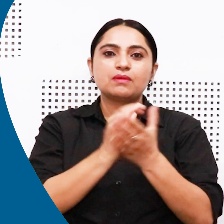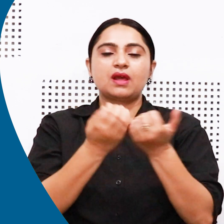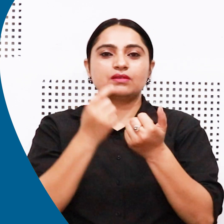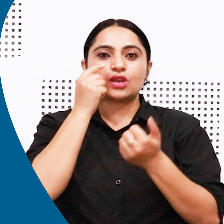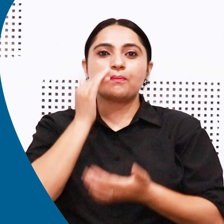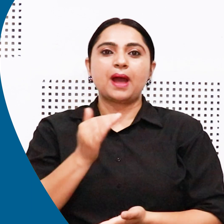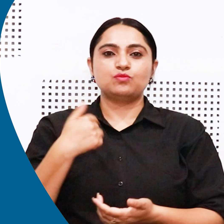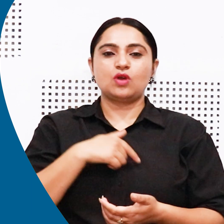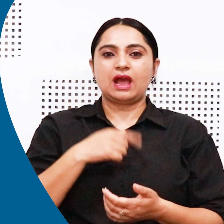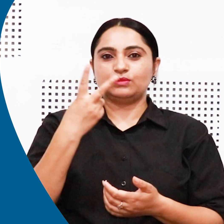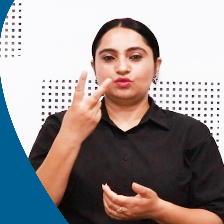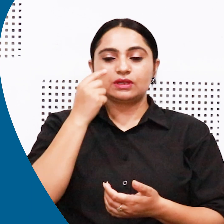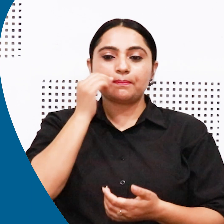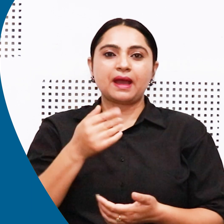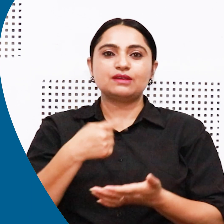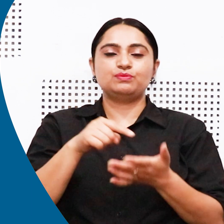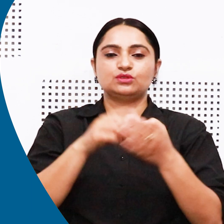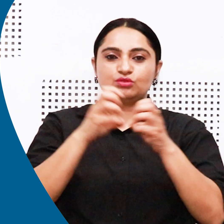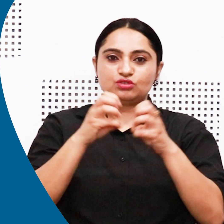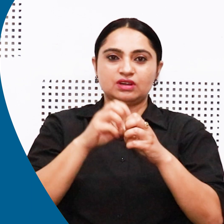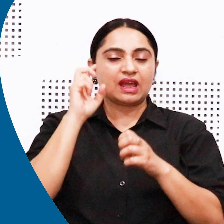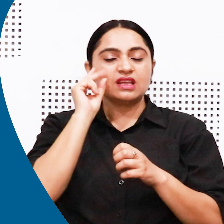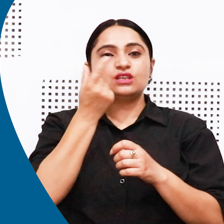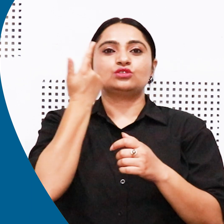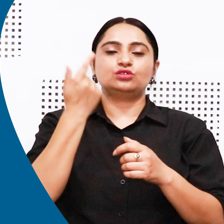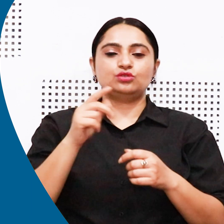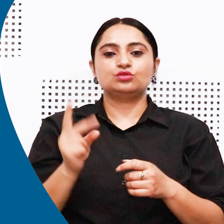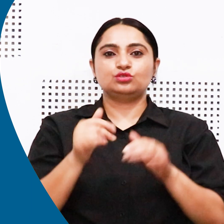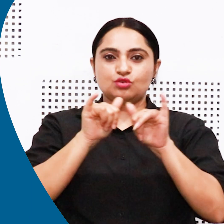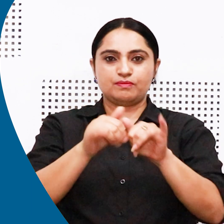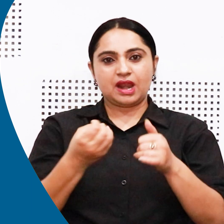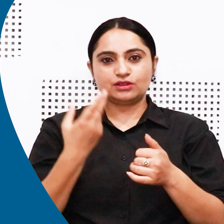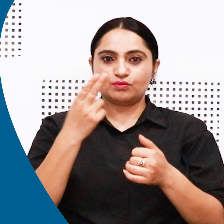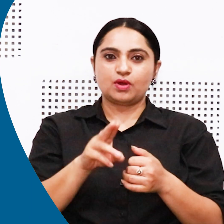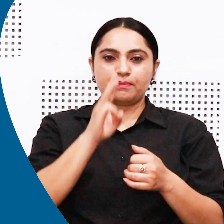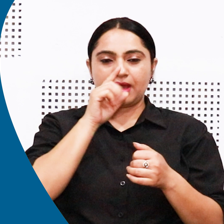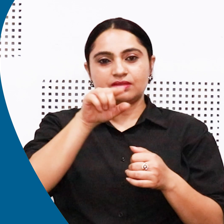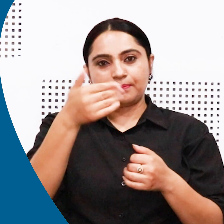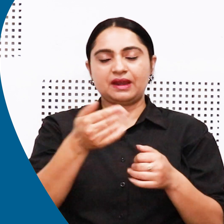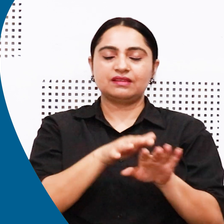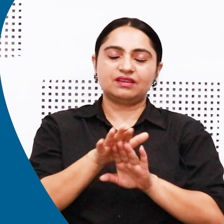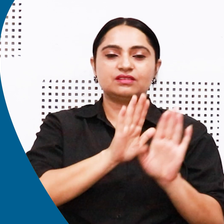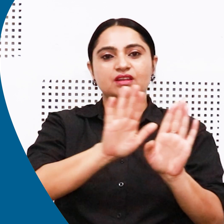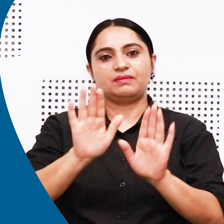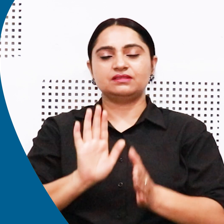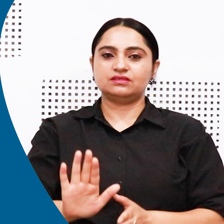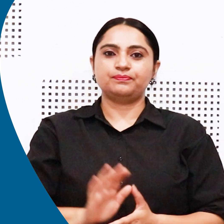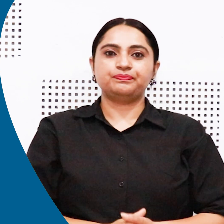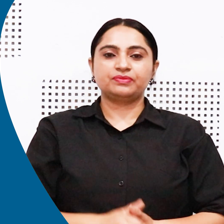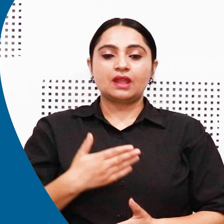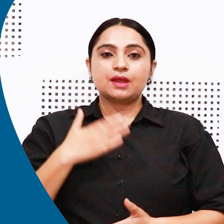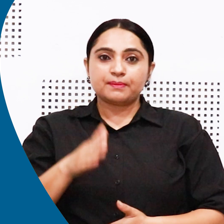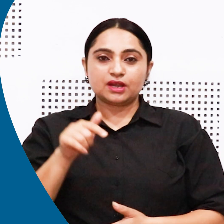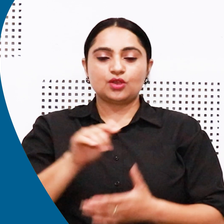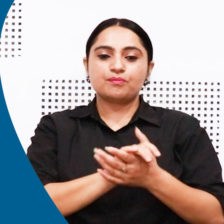बाबु, हामी दुई भाइ बीचको झगडालाई यति सजिलै चाँडै मिलाइदिनु भएकोमा तपाईलाई मुरी मुरी धन्यवाद छ। मैले